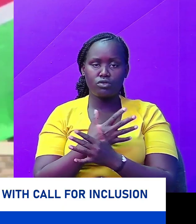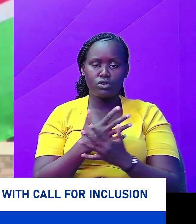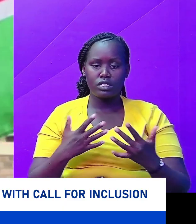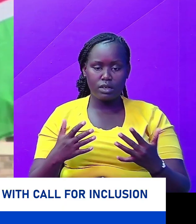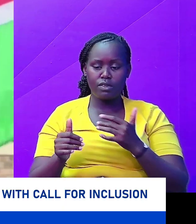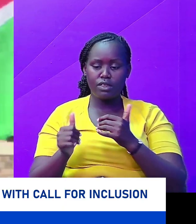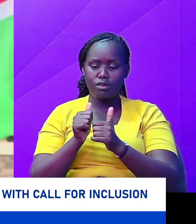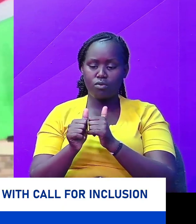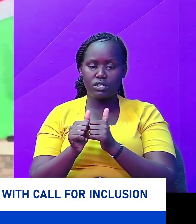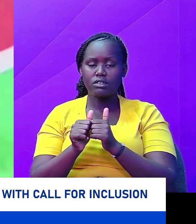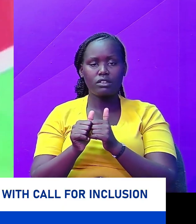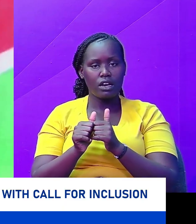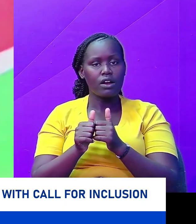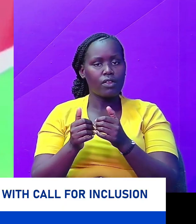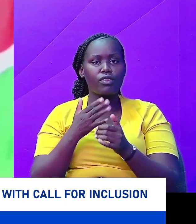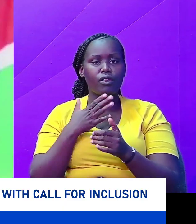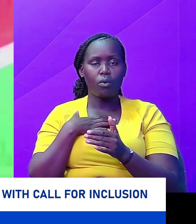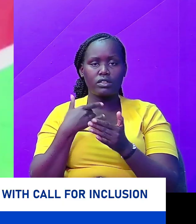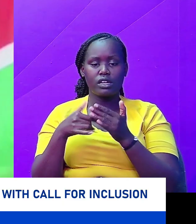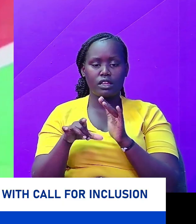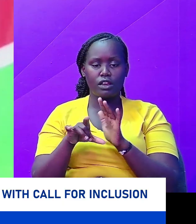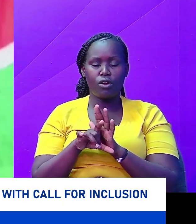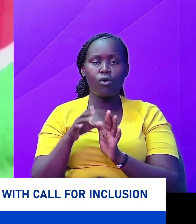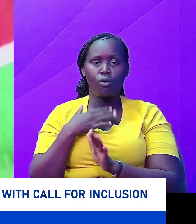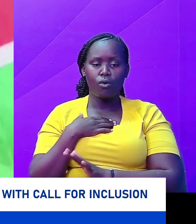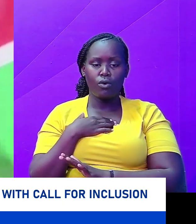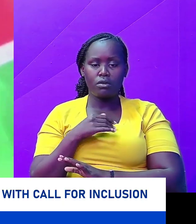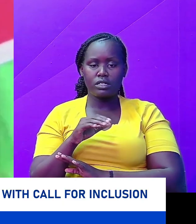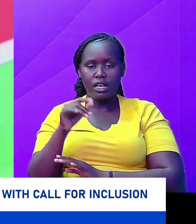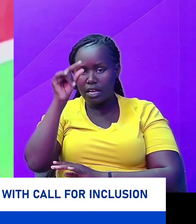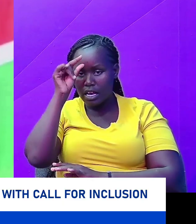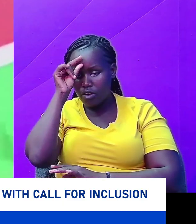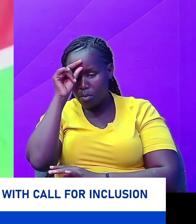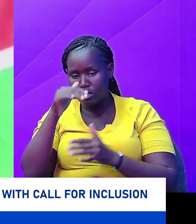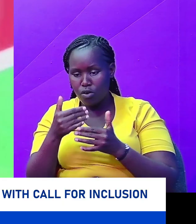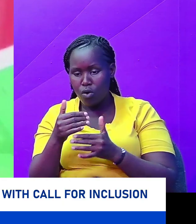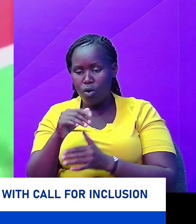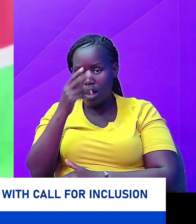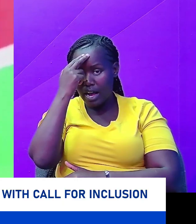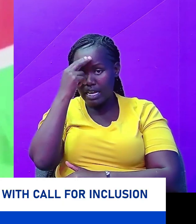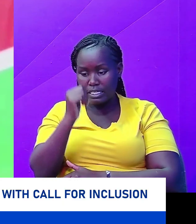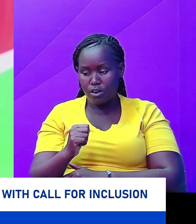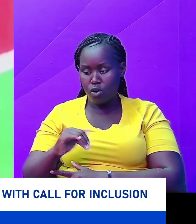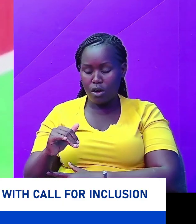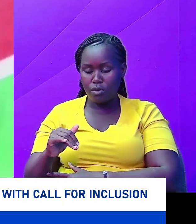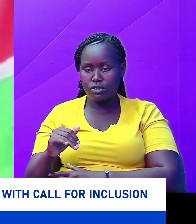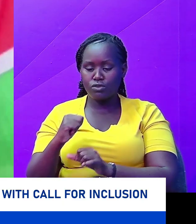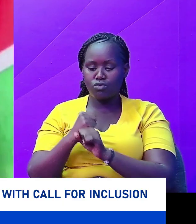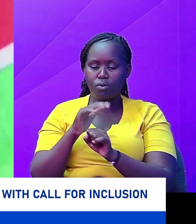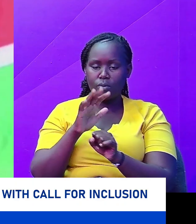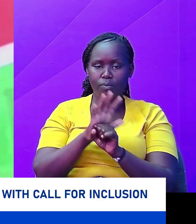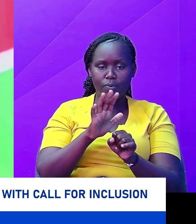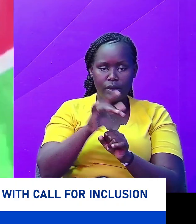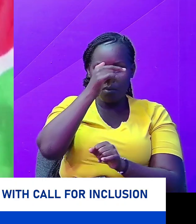ambalo linafaa katika sheria. Nahitaji kusi serikali ama kaunti ya Kajiado kwamba iweze kufanya zaidi, kwa sababu tuko